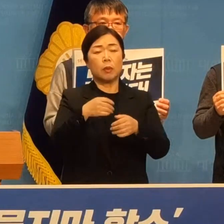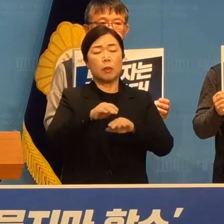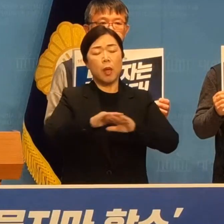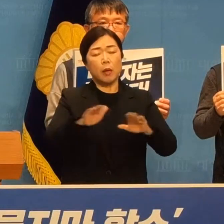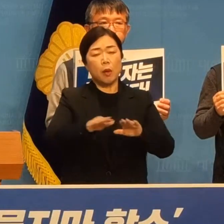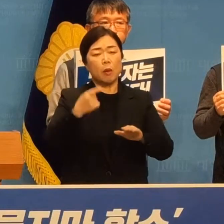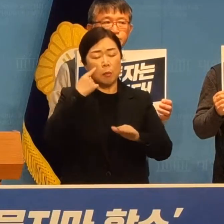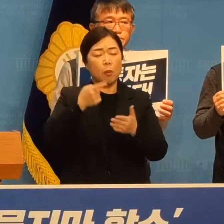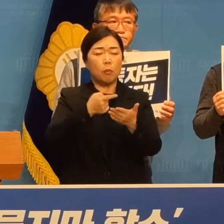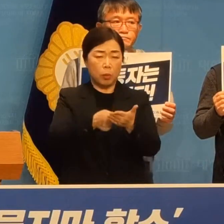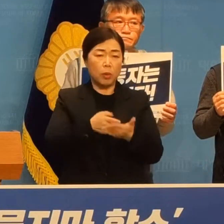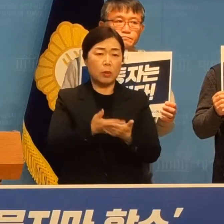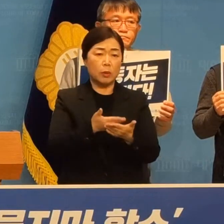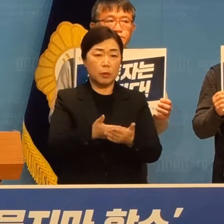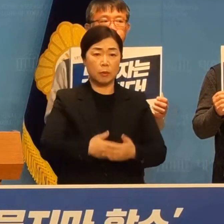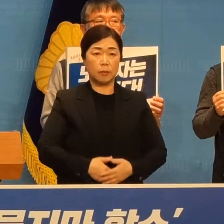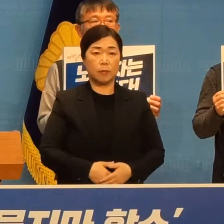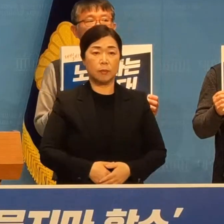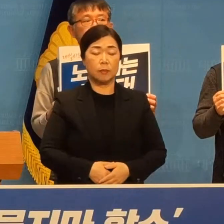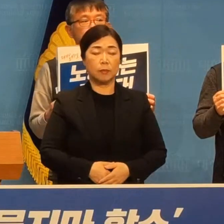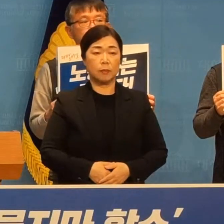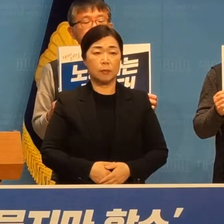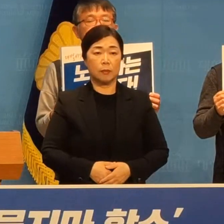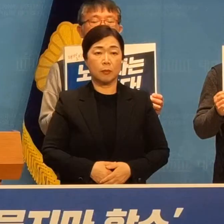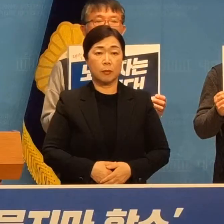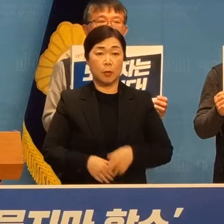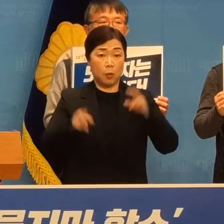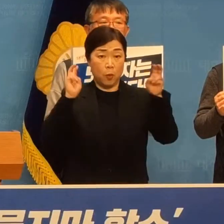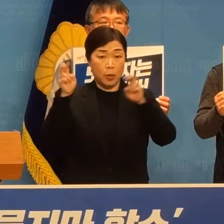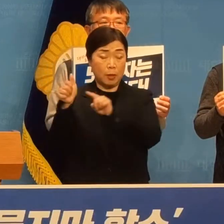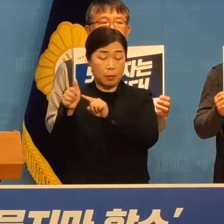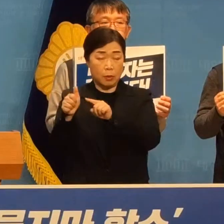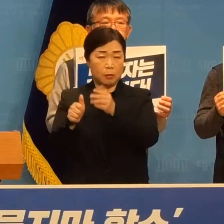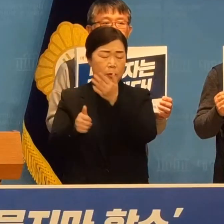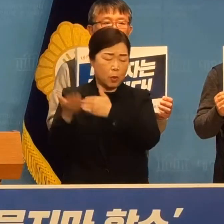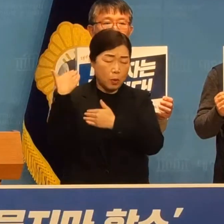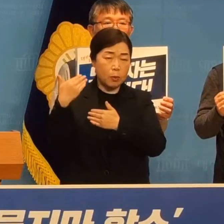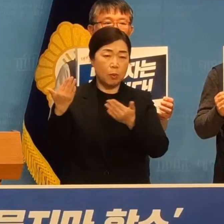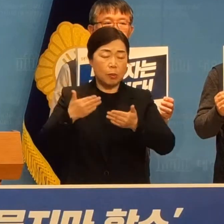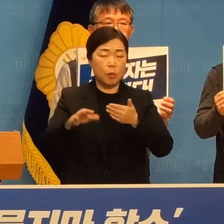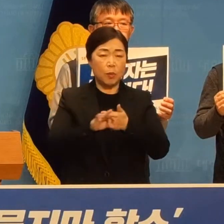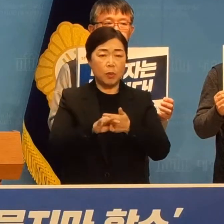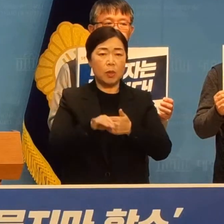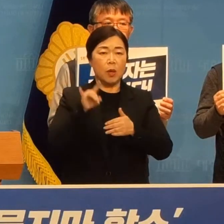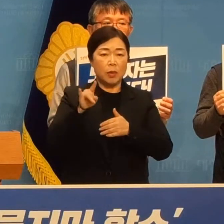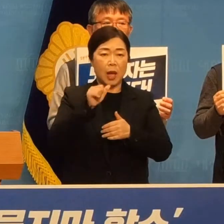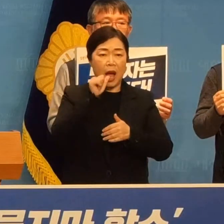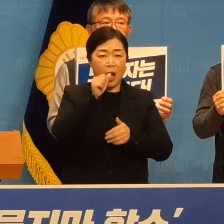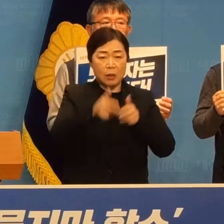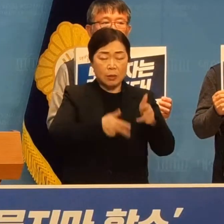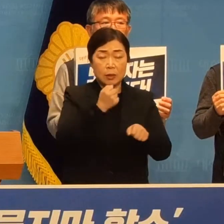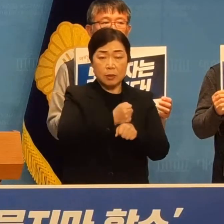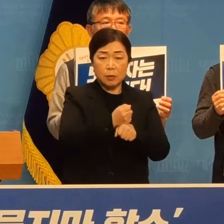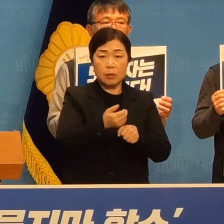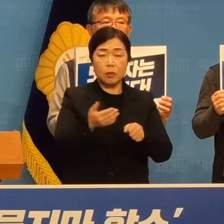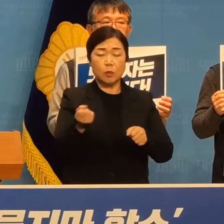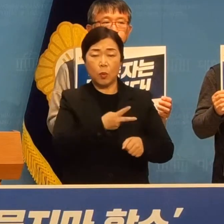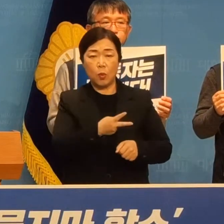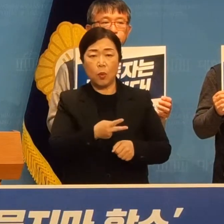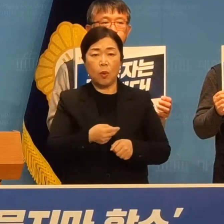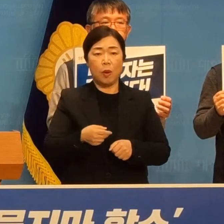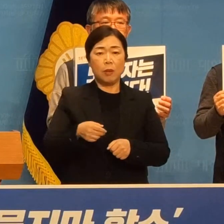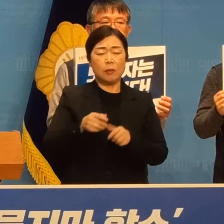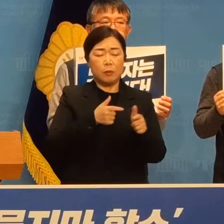현대자동차의 여러 행태는 과거 현대중공업, 현대미포조선 등에서 있었던 대법원